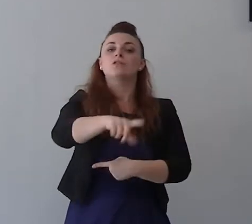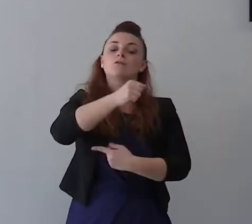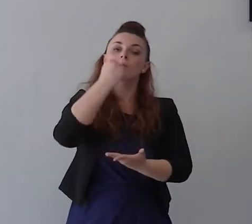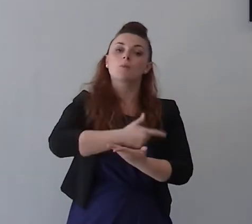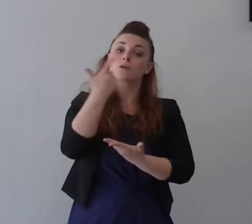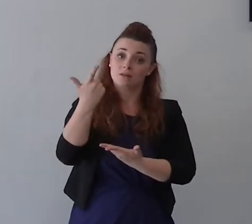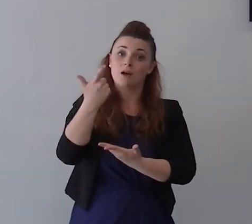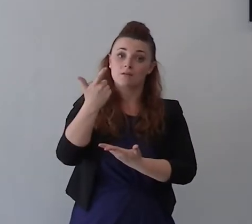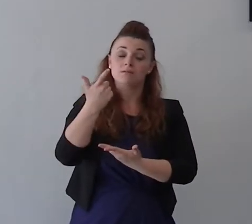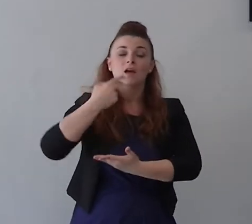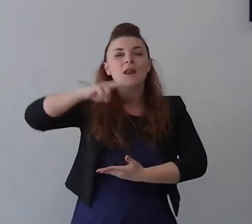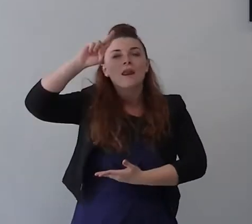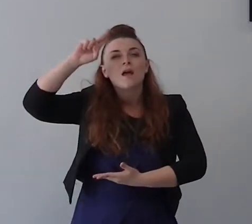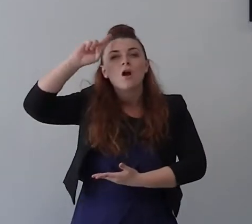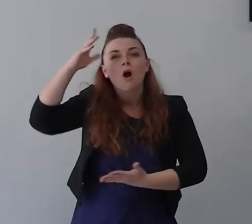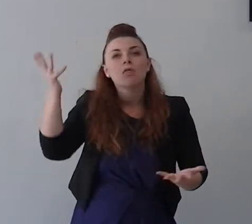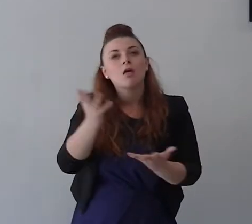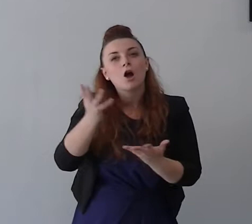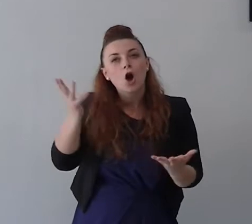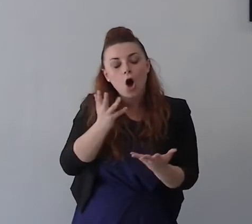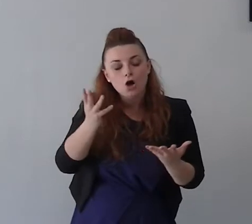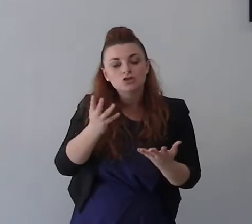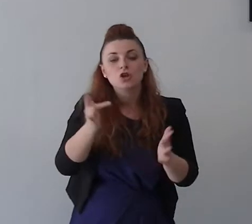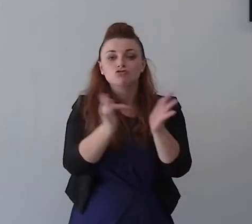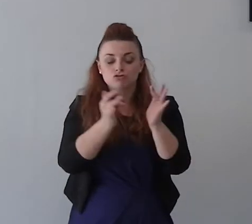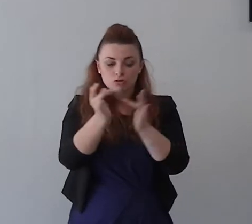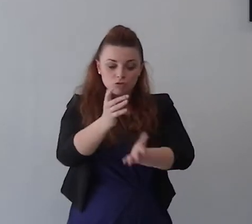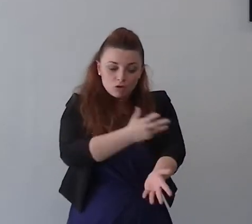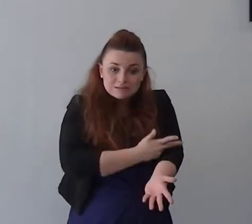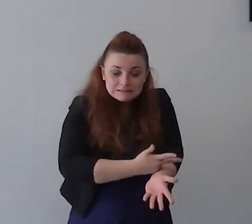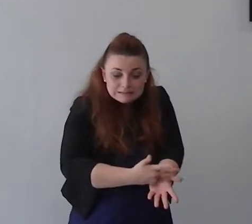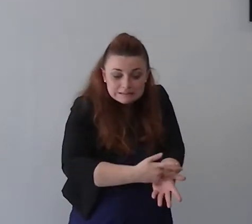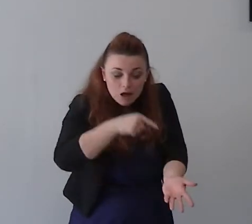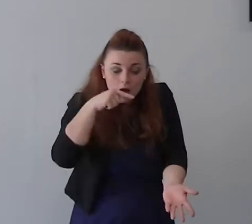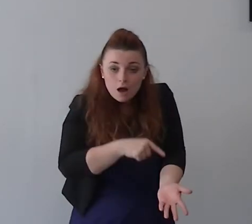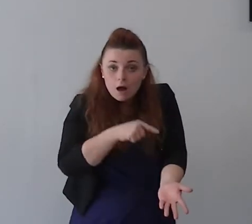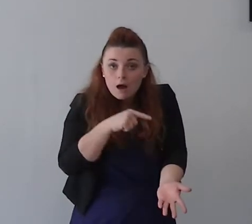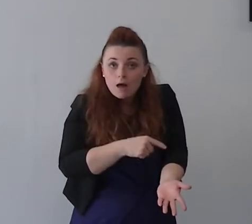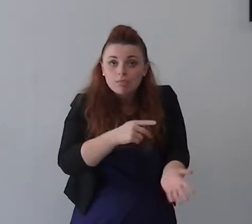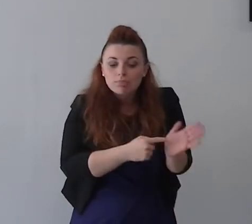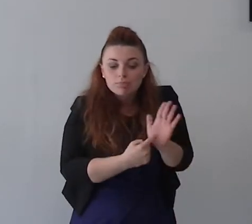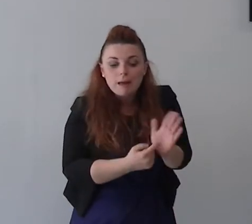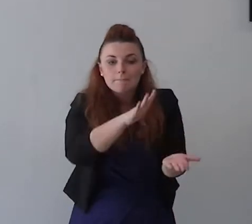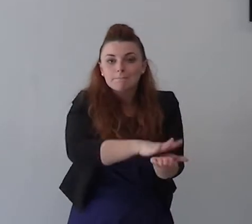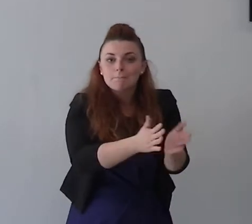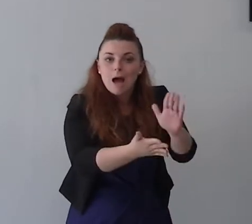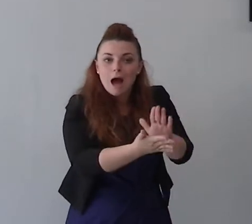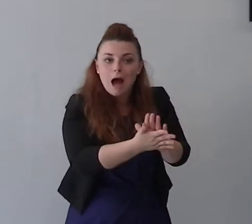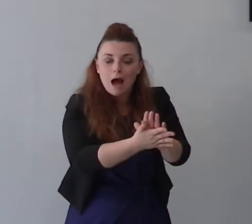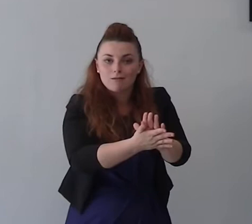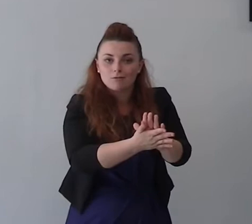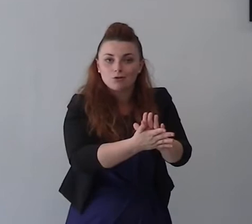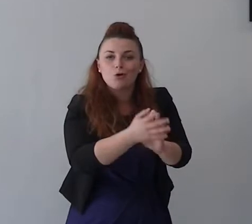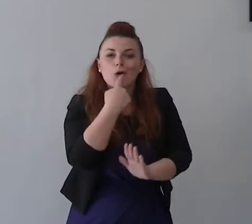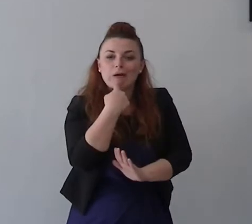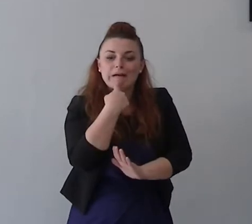che il sangue di Gesù è il patto nuovo firmato da lui per noi. Sul Golgota